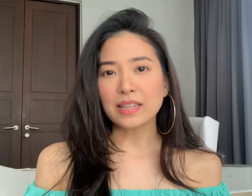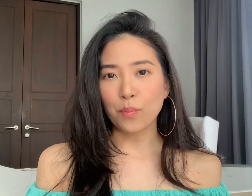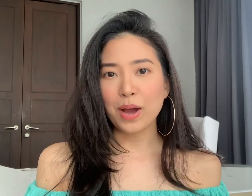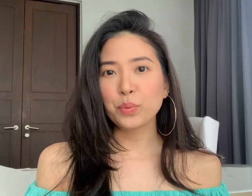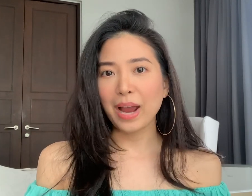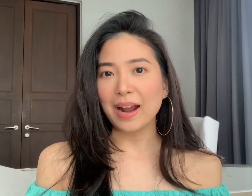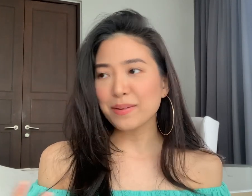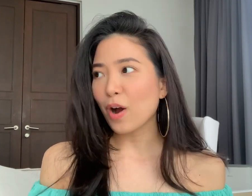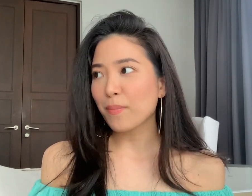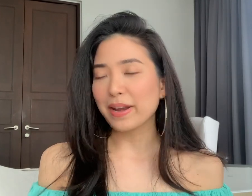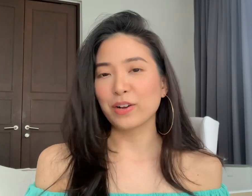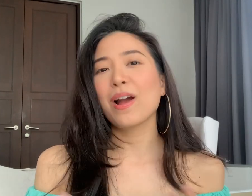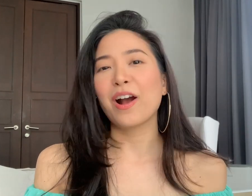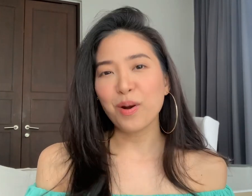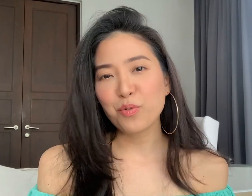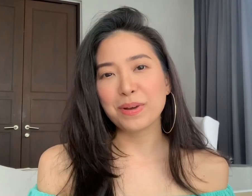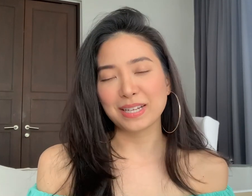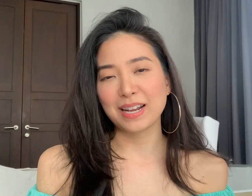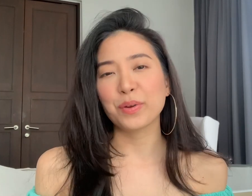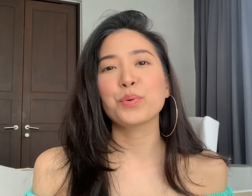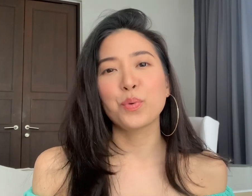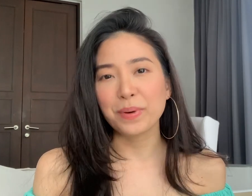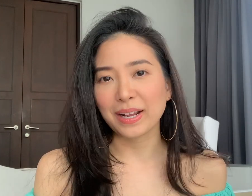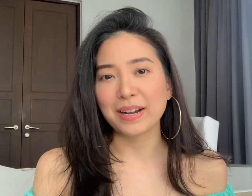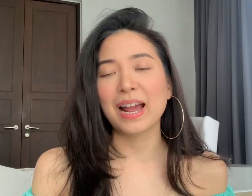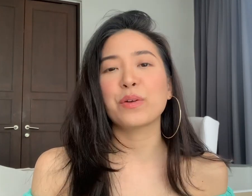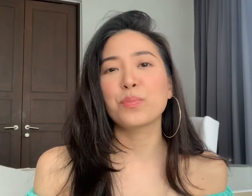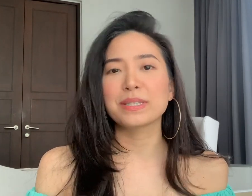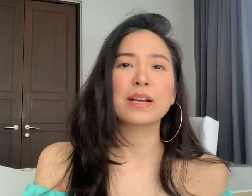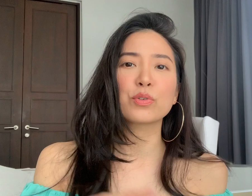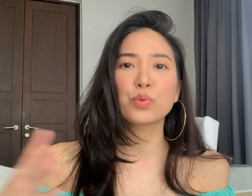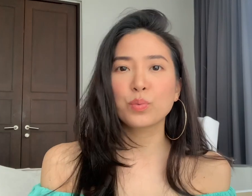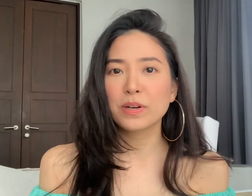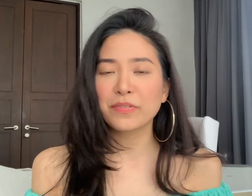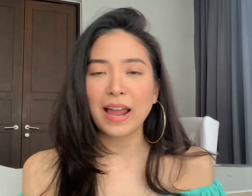แต่ว่าทุกอย่ทโเอามาเี่ กหาข้มูลมาจากทาง Youtube เหม